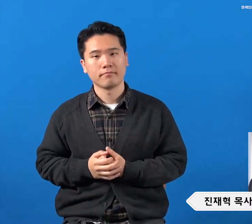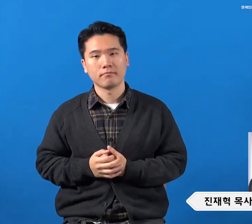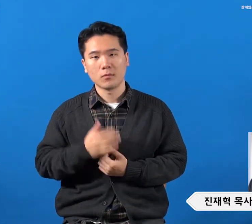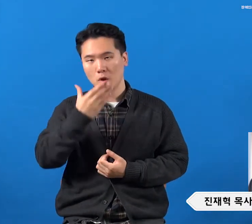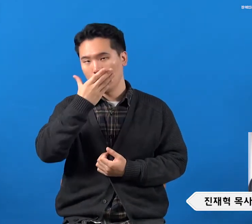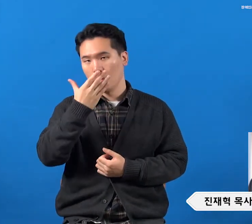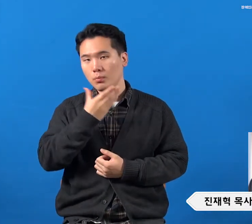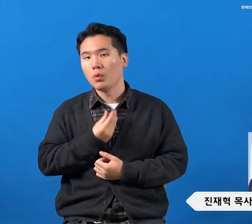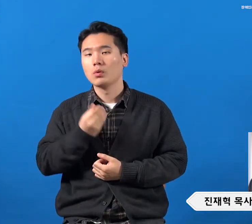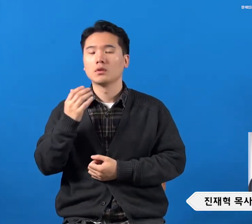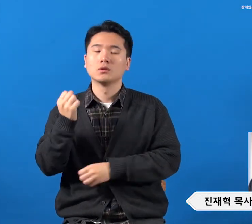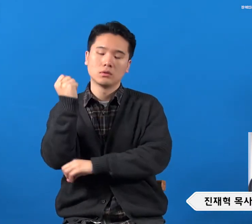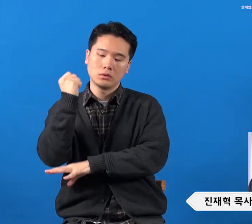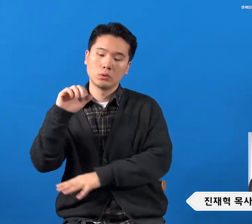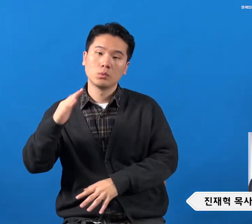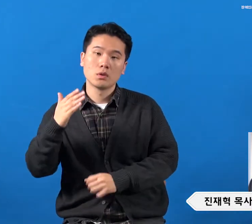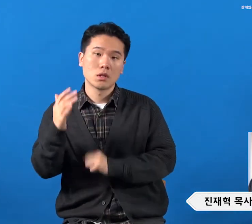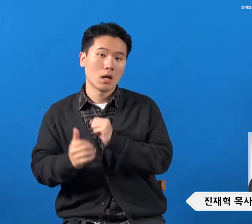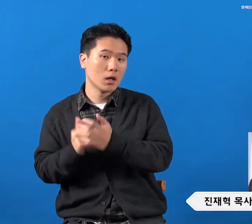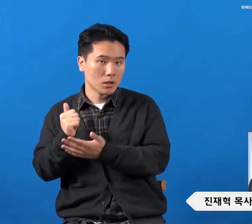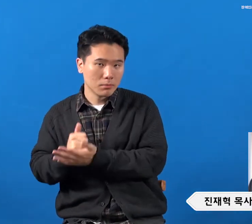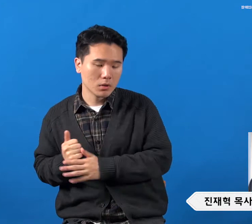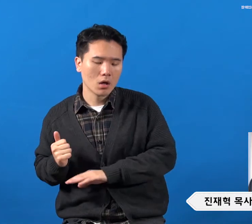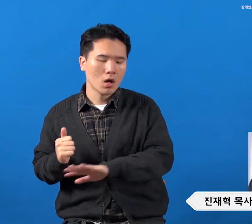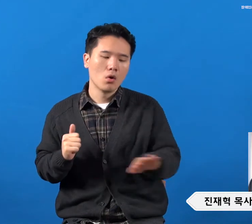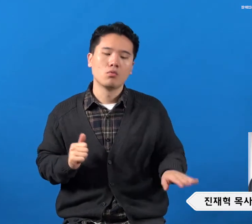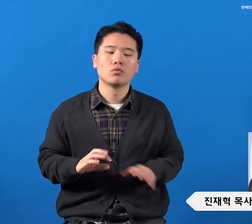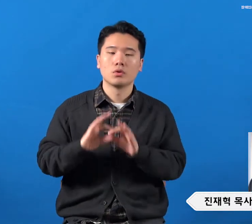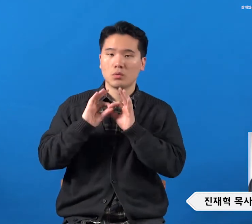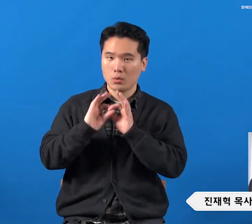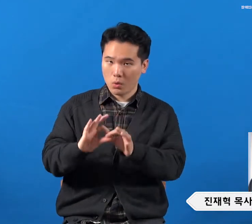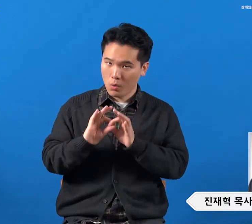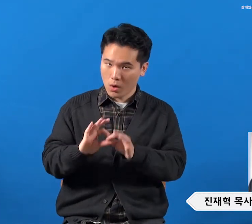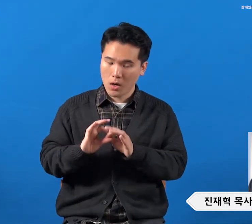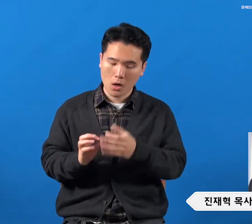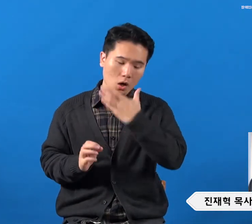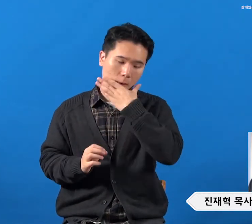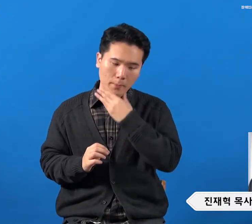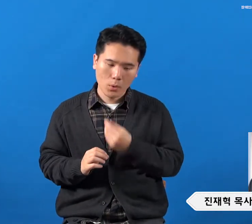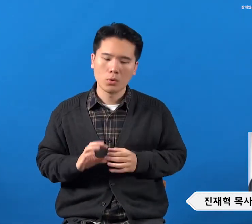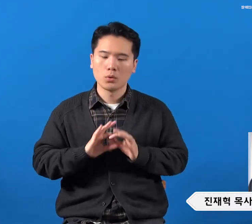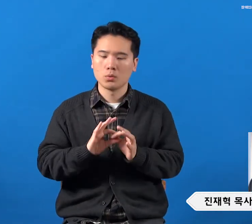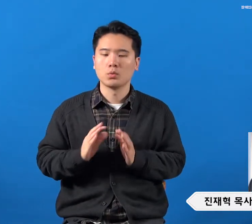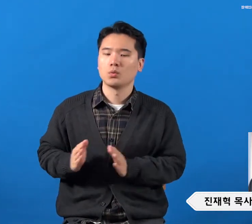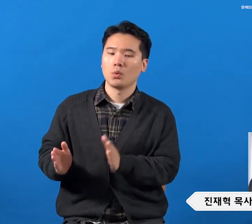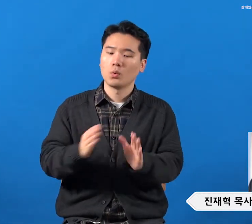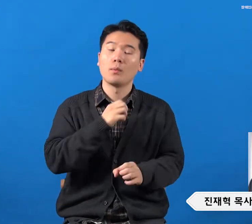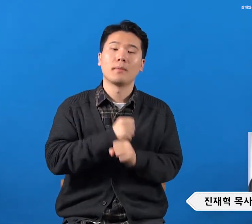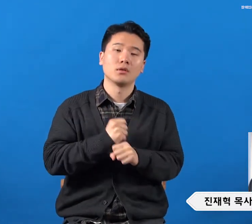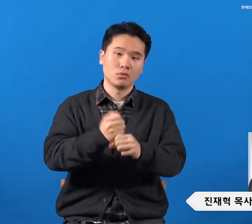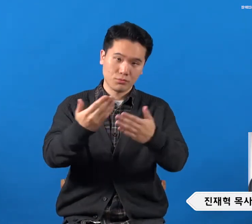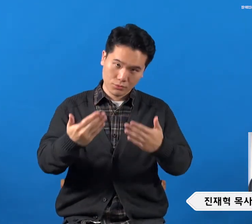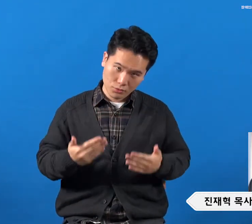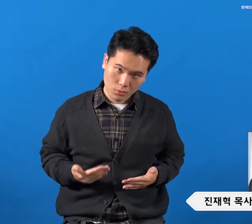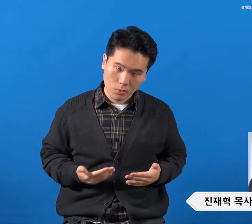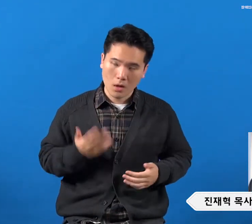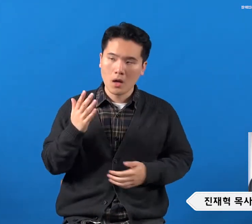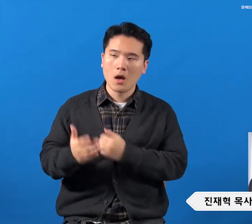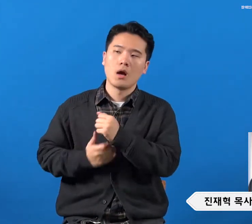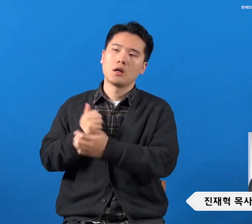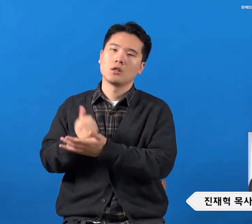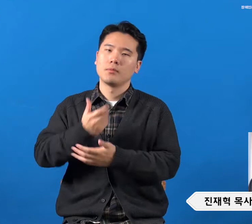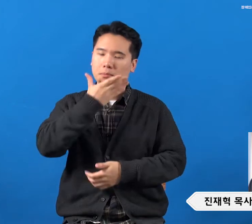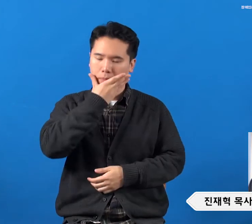축복의 근원 되신 축복의 하나님이 우리를 통하여 축복의 통로가 되게 하시고 하나님의